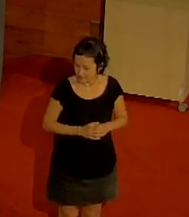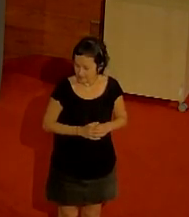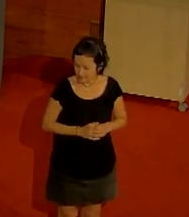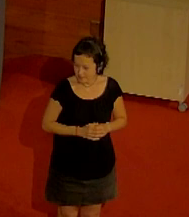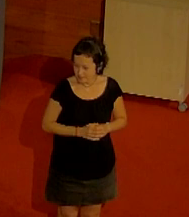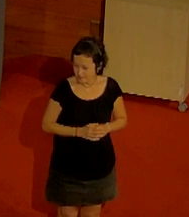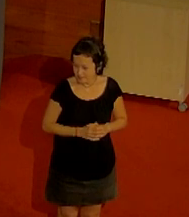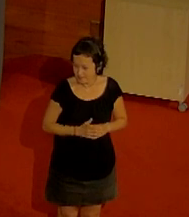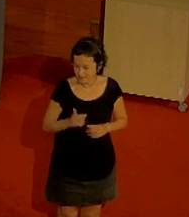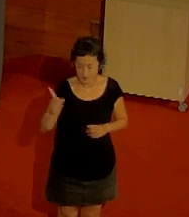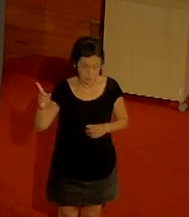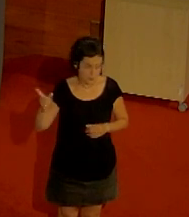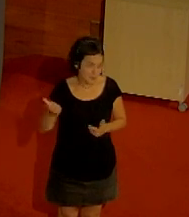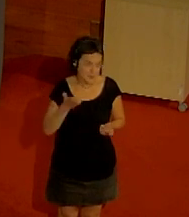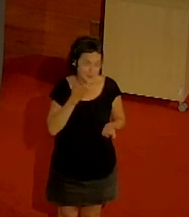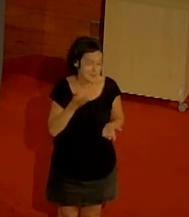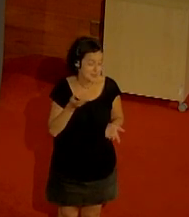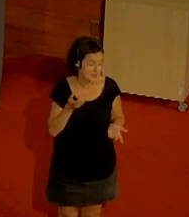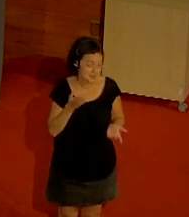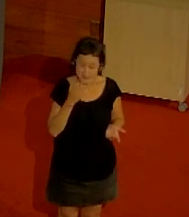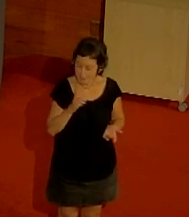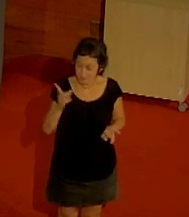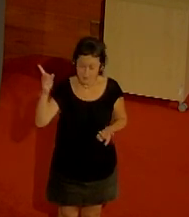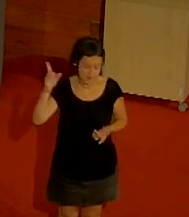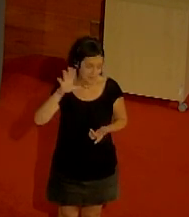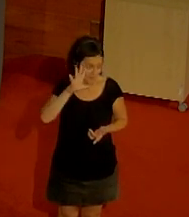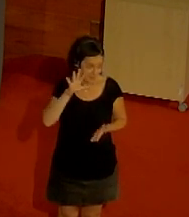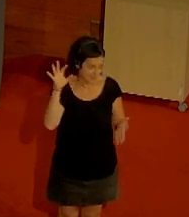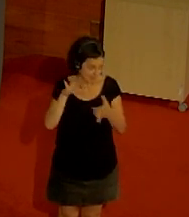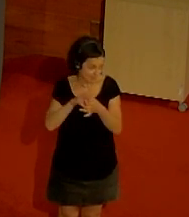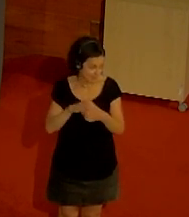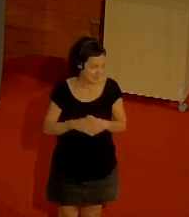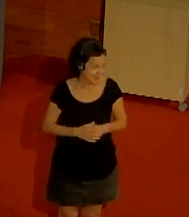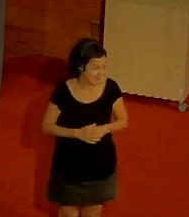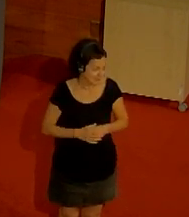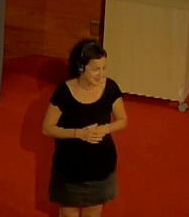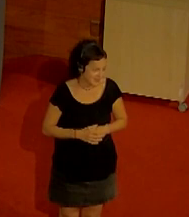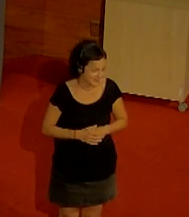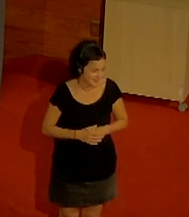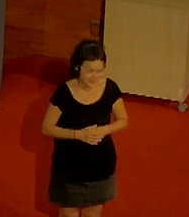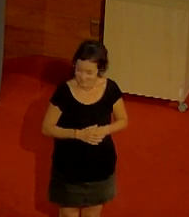nada a distancia nunca pierde, que está relacionado con esto, ¿no? Al final, yo